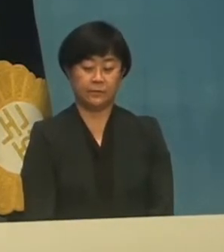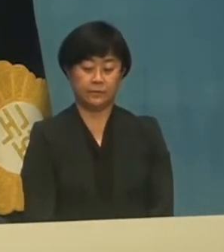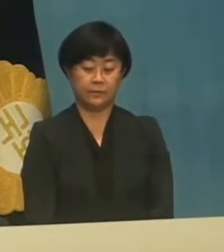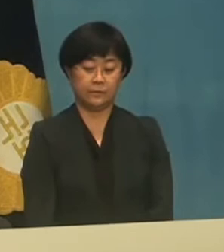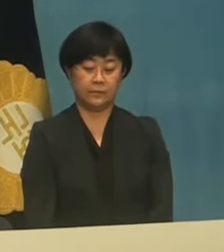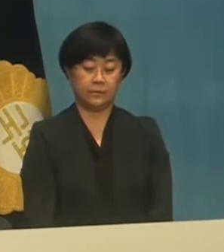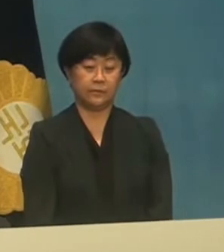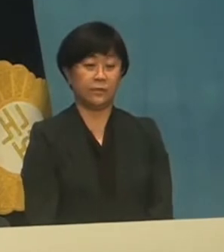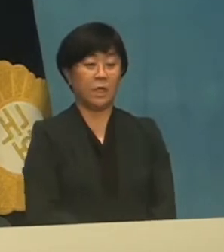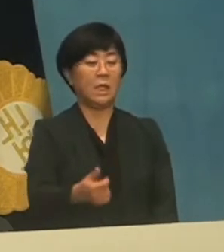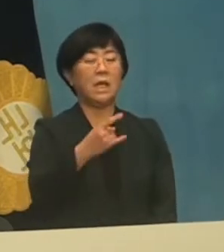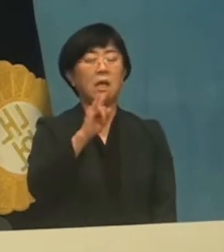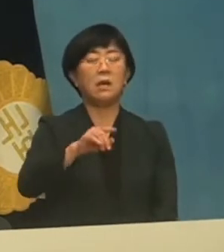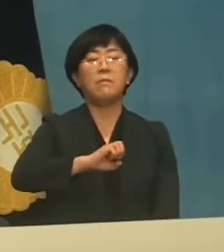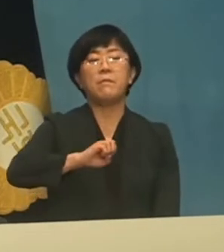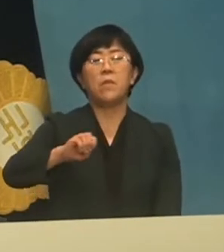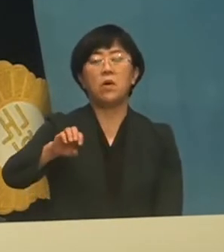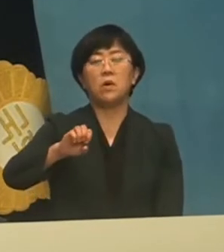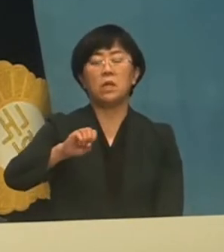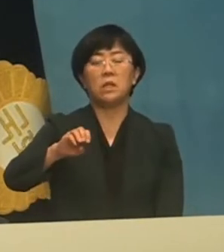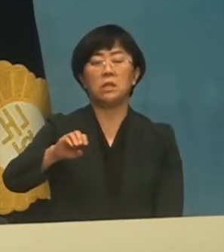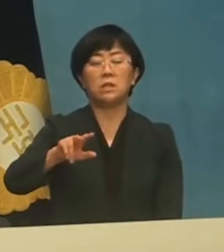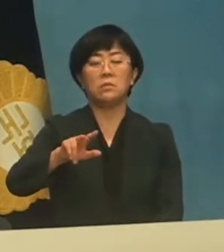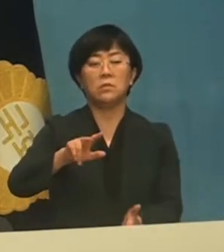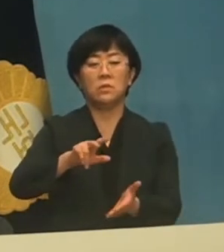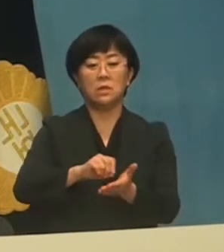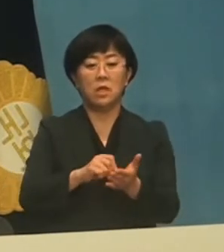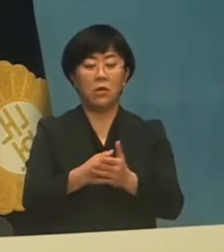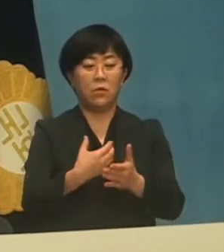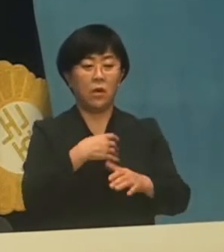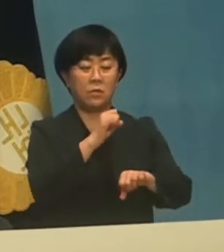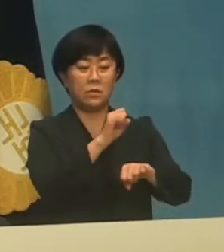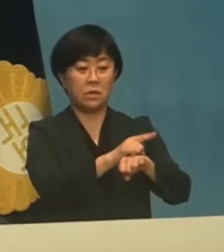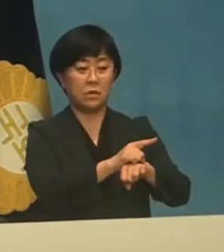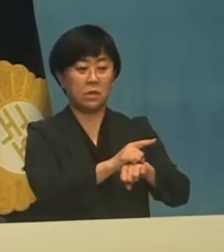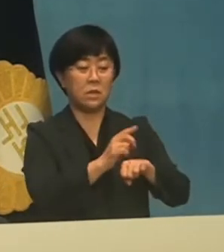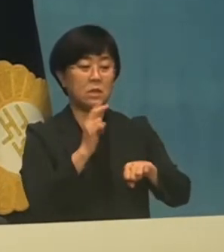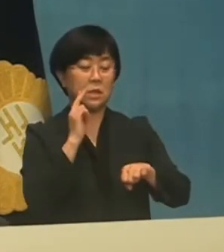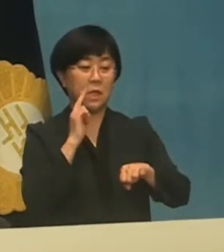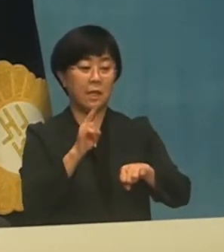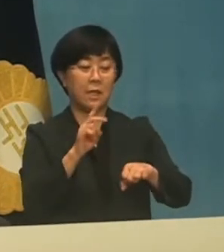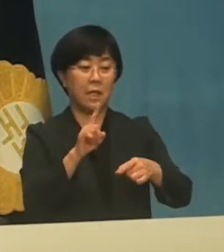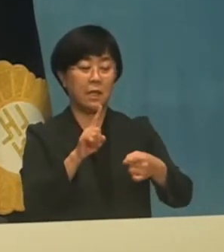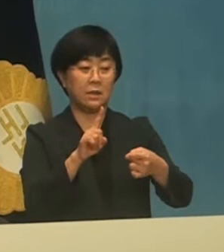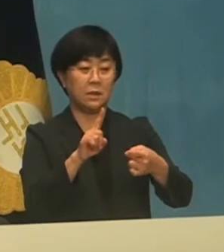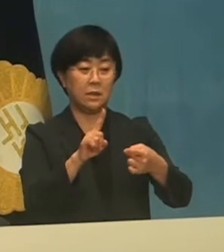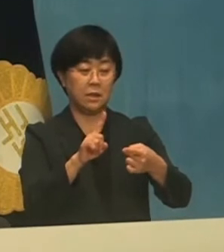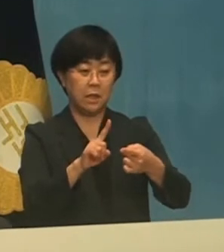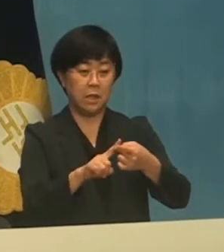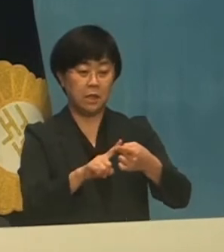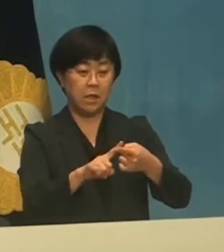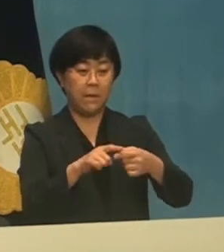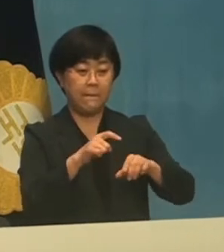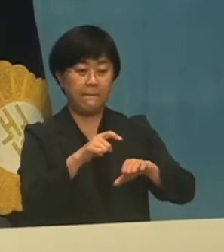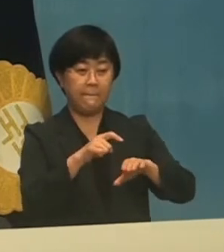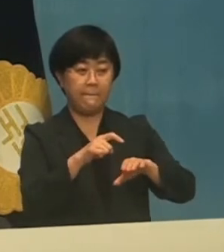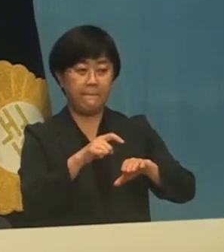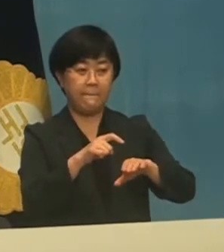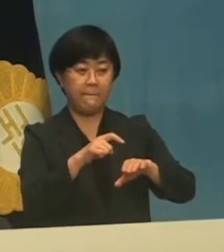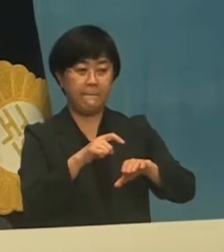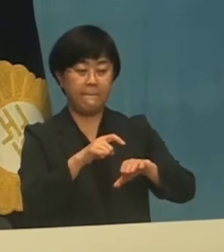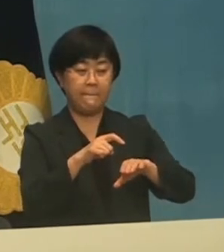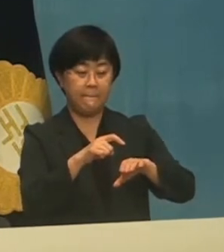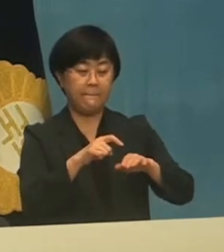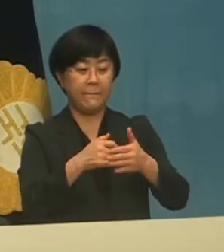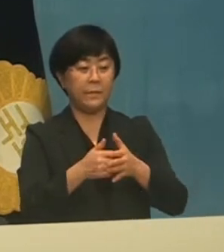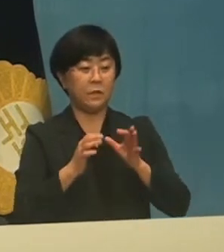네, 고준위 폐기물의 위험성이 얼마나 심각한지를 가슴 절절하게 잘 말씀해